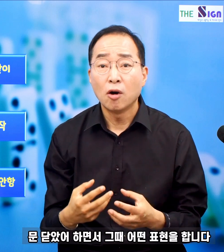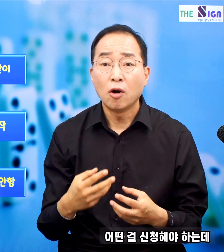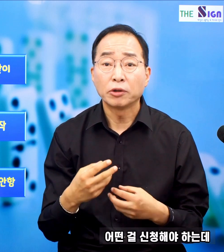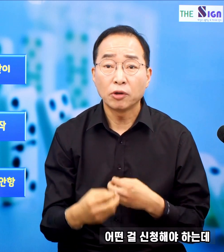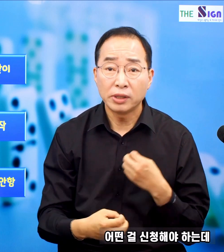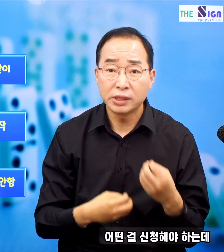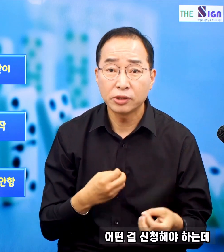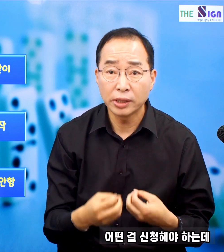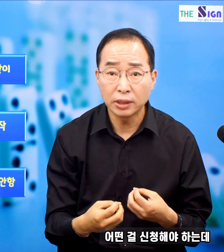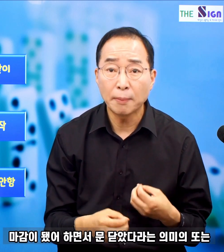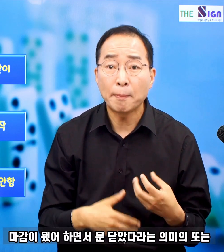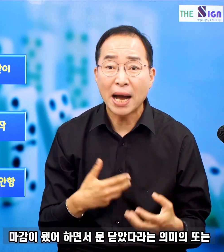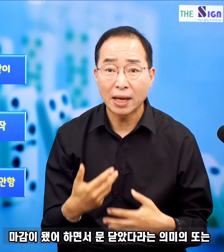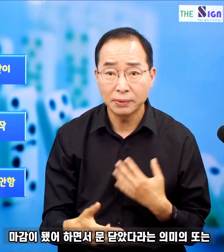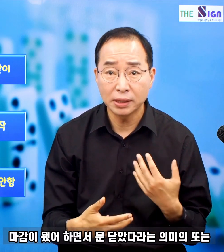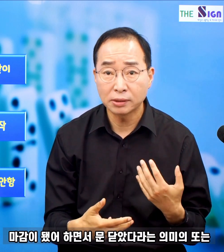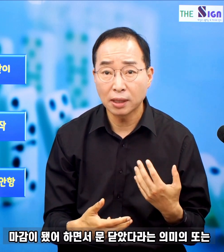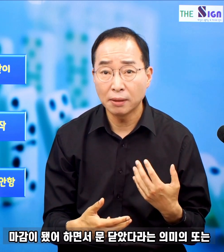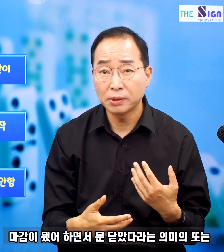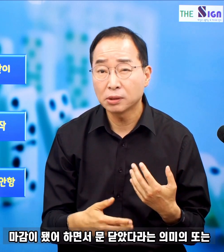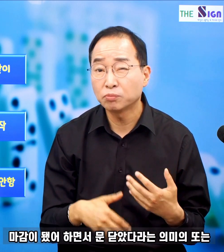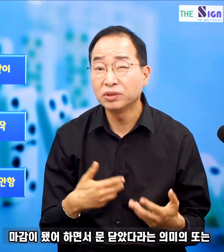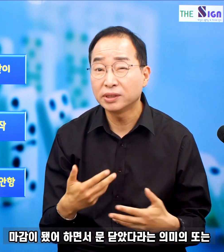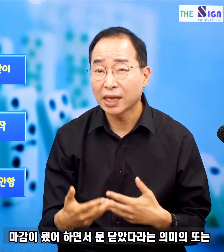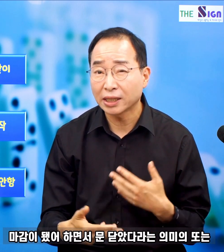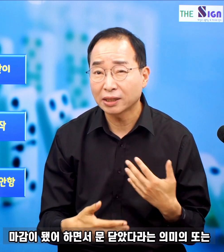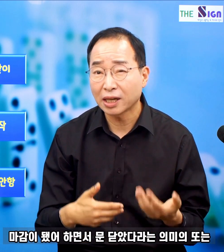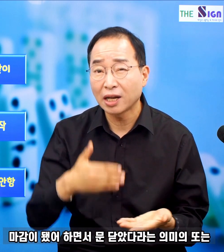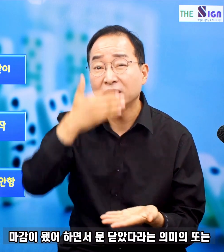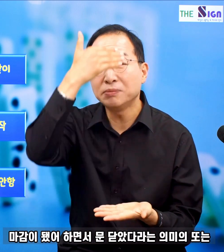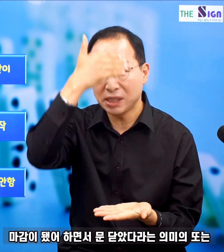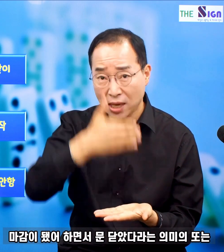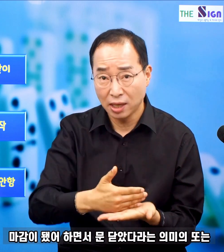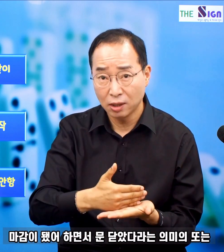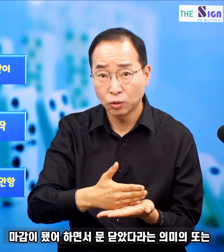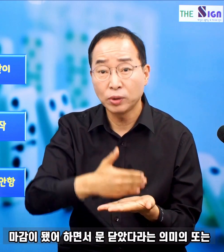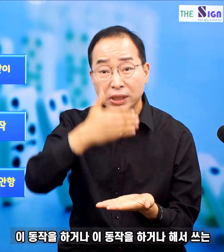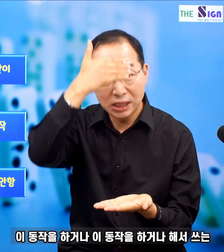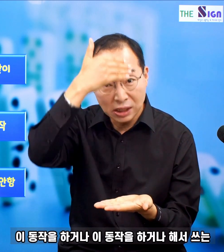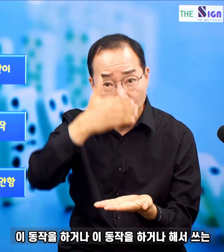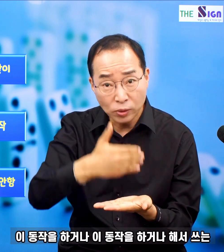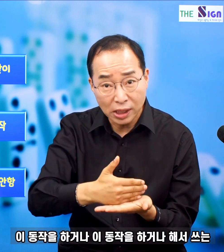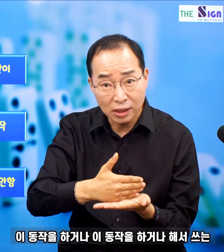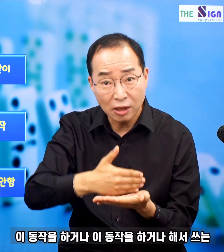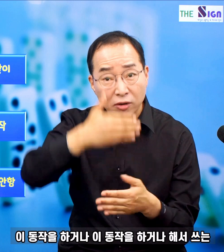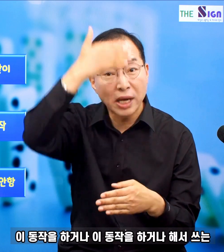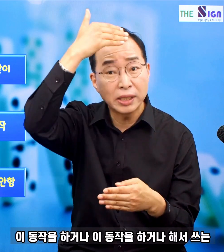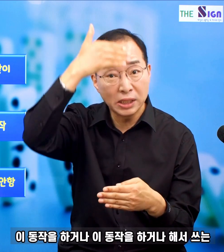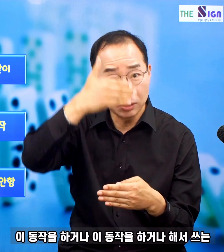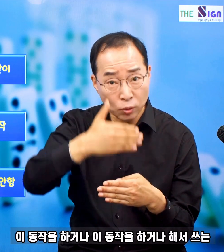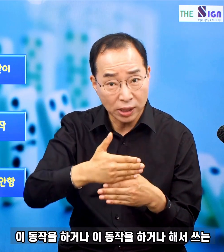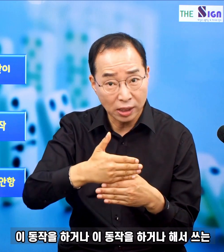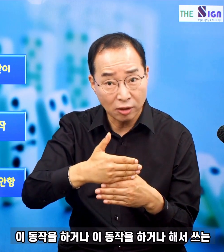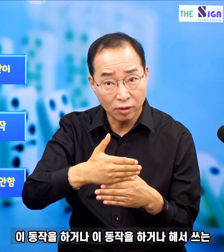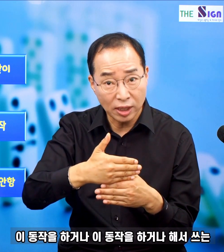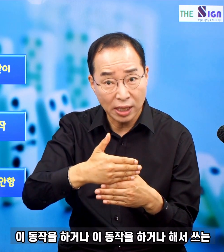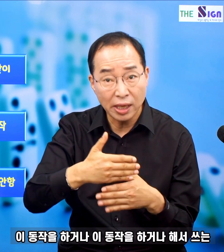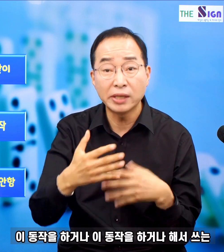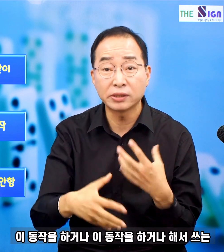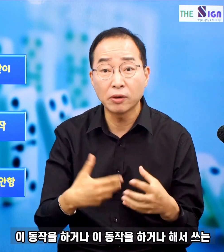어떤 걸 신청해야 되는데 마감이 됐어 하면서 문 닫았다라는 의미에 또는 이 동작을 하거나 이 동작을 하거나 해서